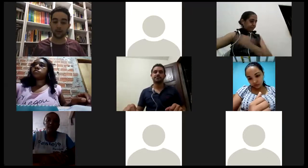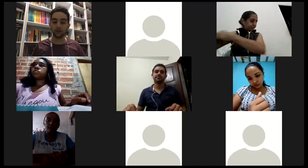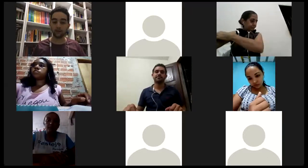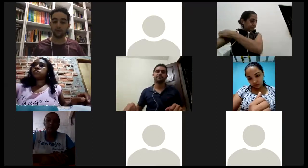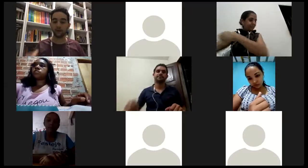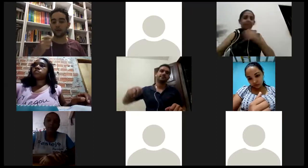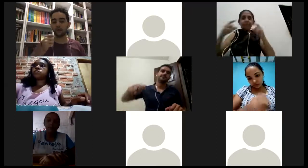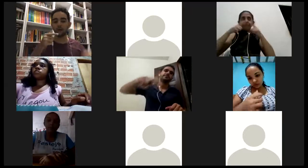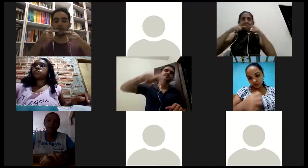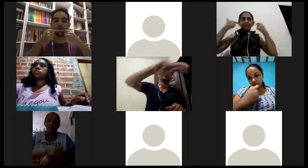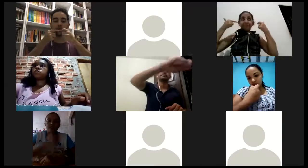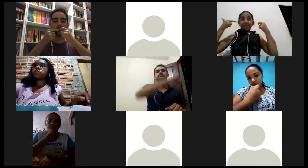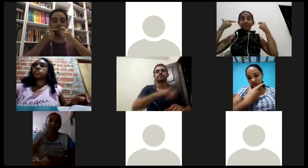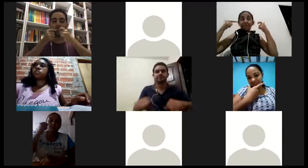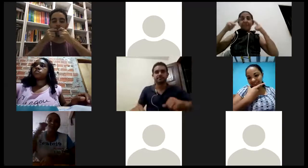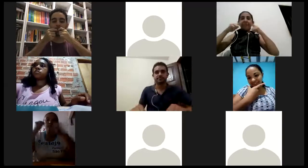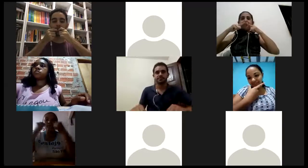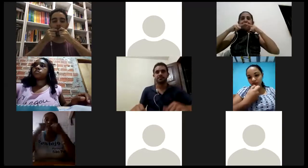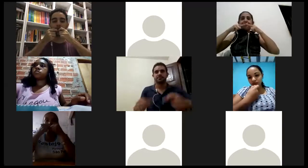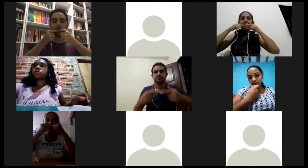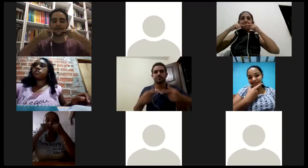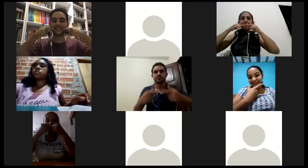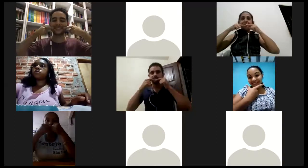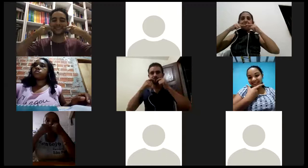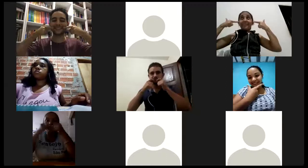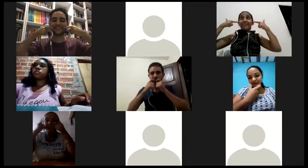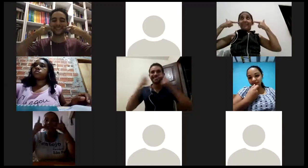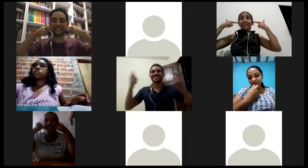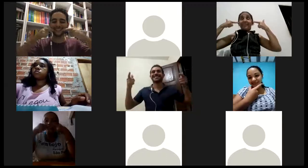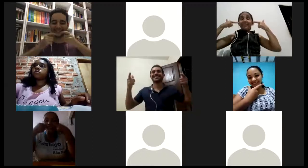Sorrir, com as duas mãos, abrindo o sorriso.